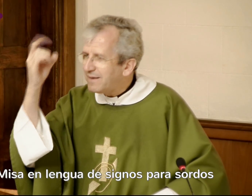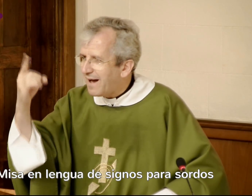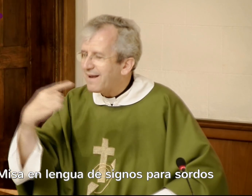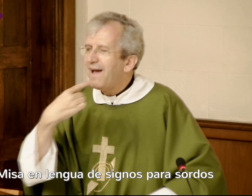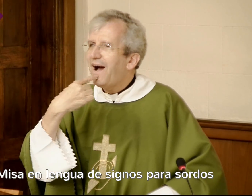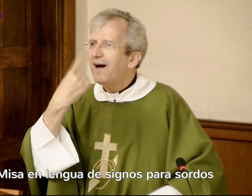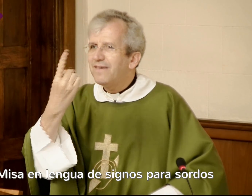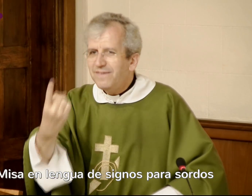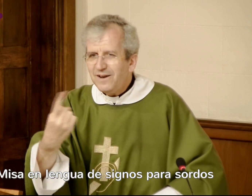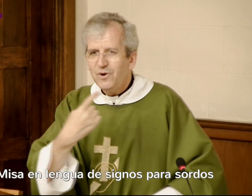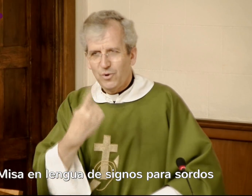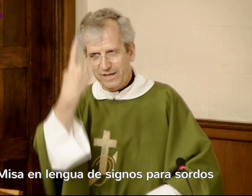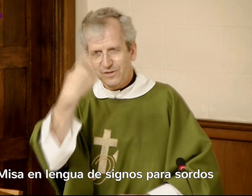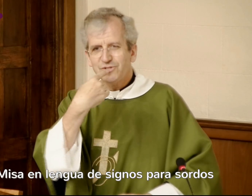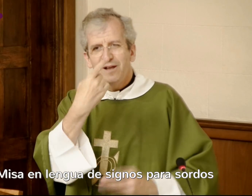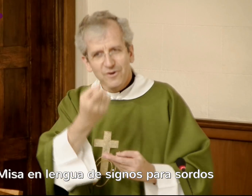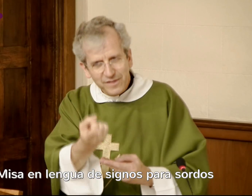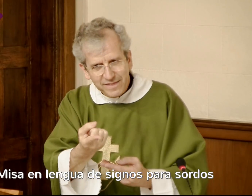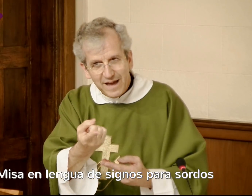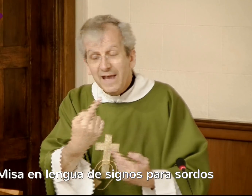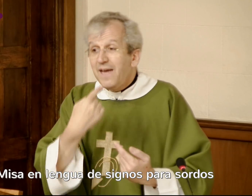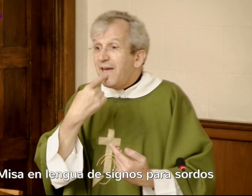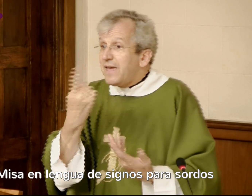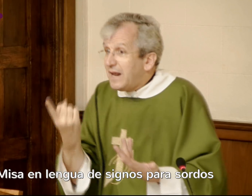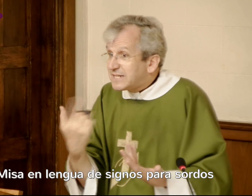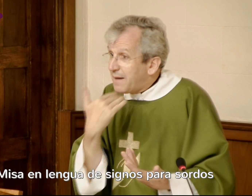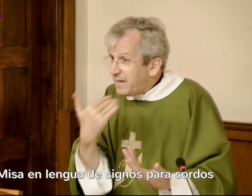predicar, a decir lo que Dios lo decía. Y él sabe